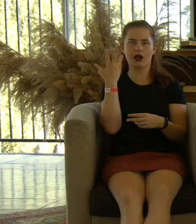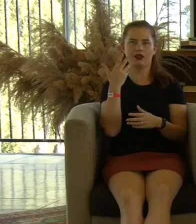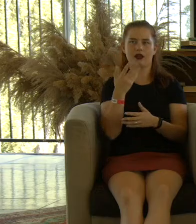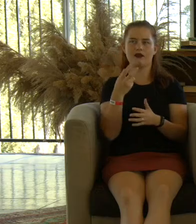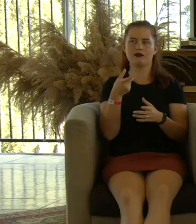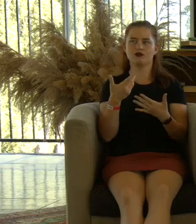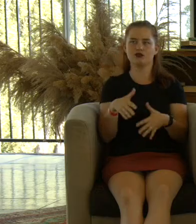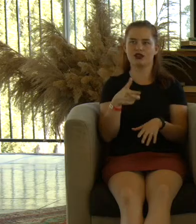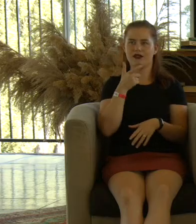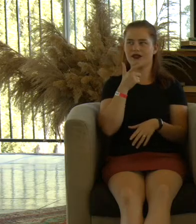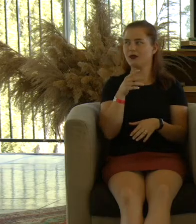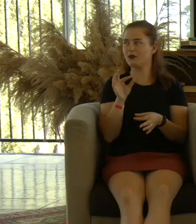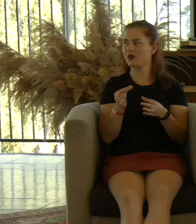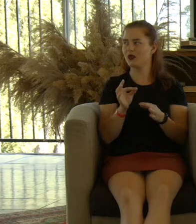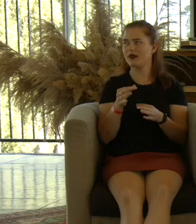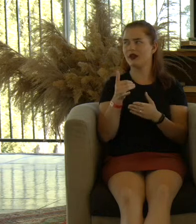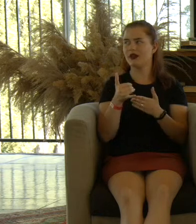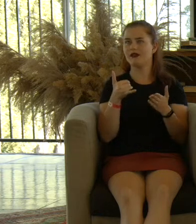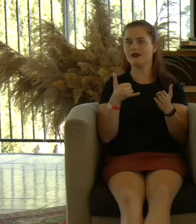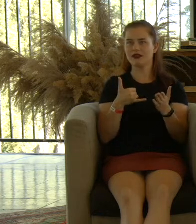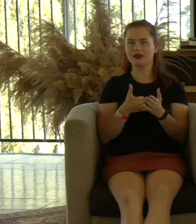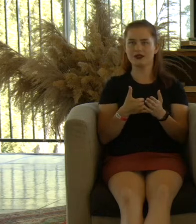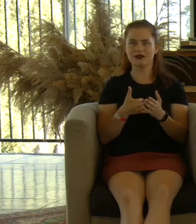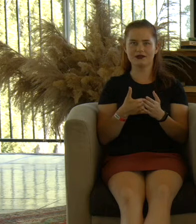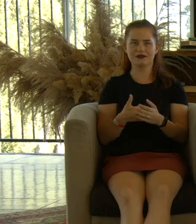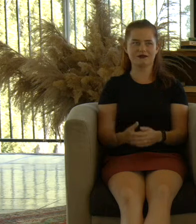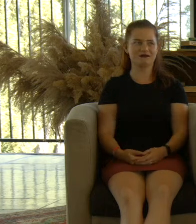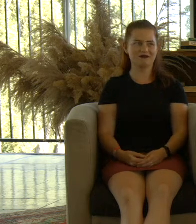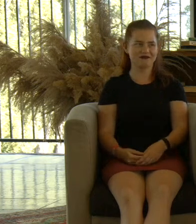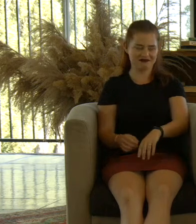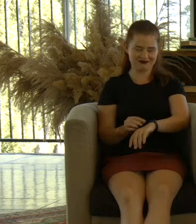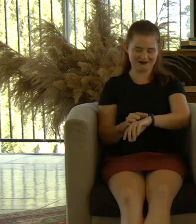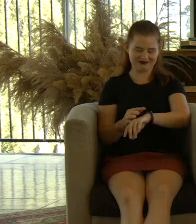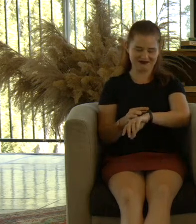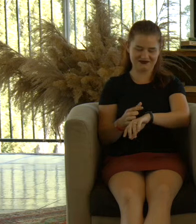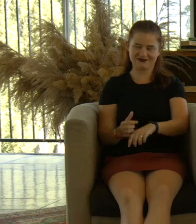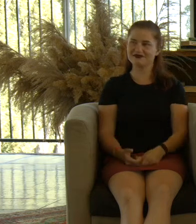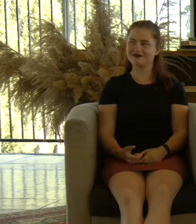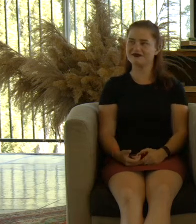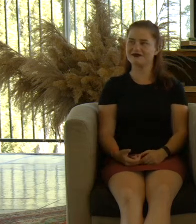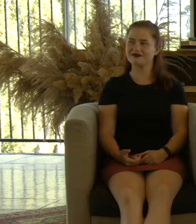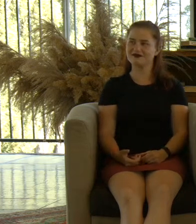тоже выпьем там нормально, или что он вообще вещает, я люблю своих голых мужиков. Да, я вас слушаю.